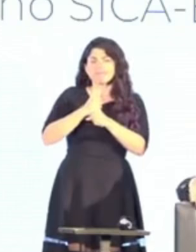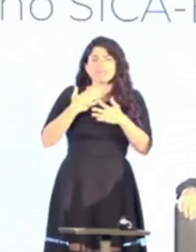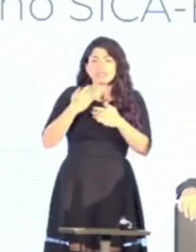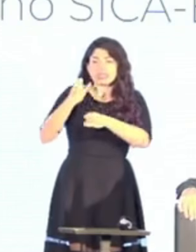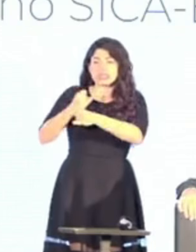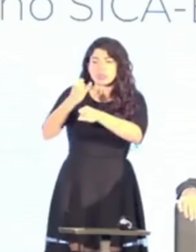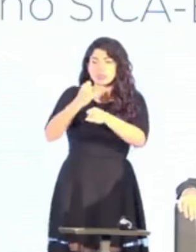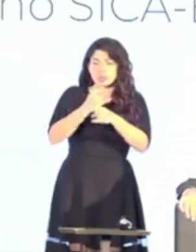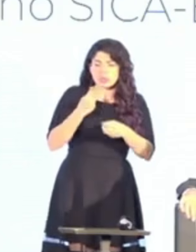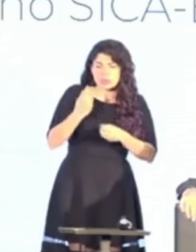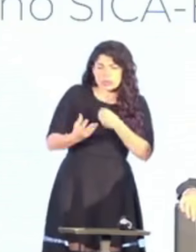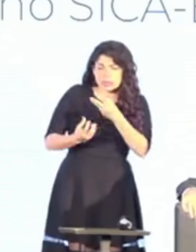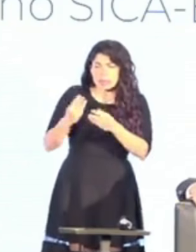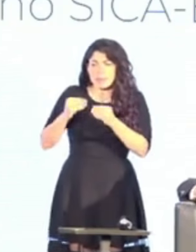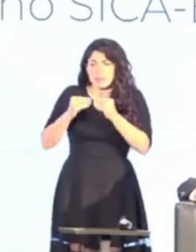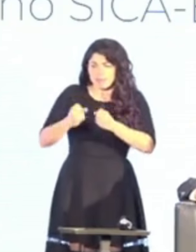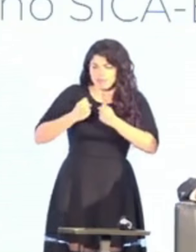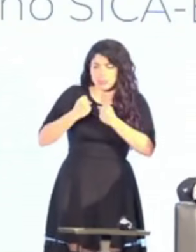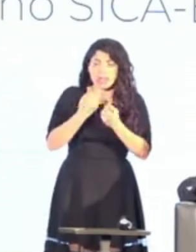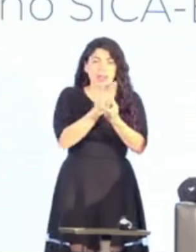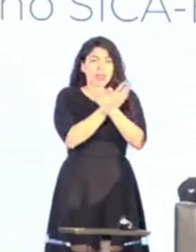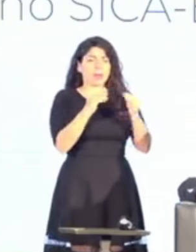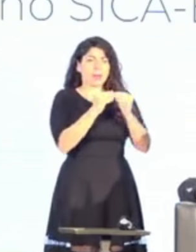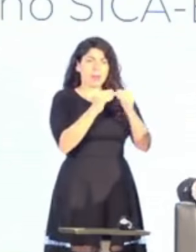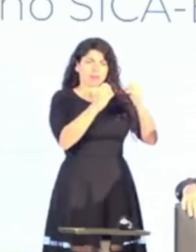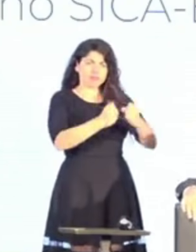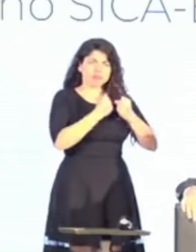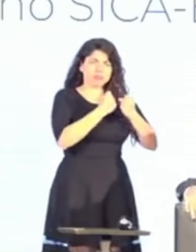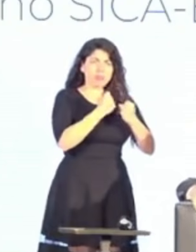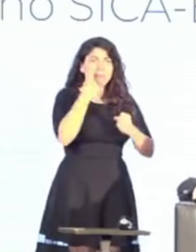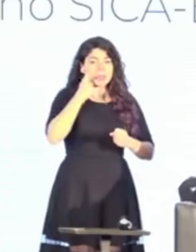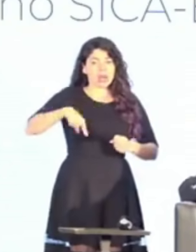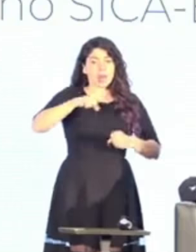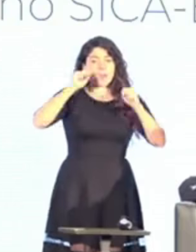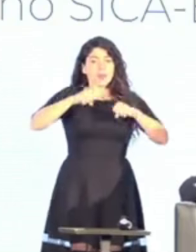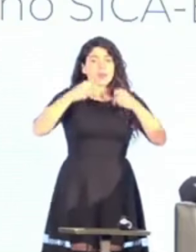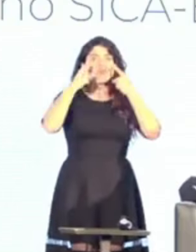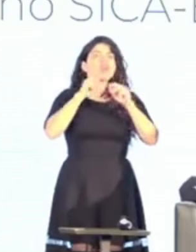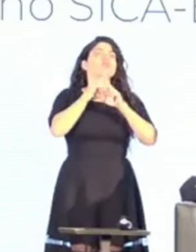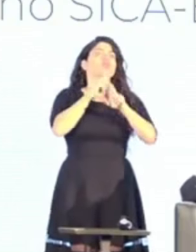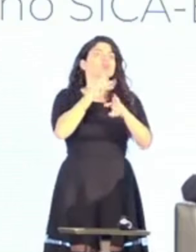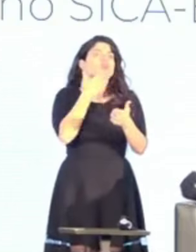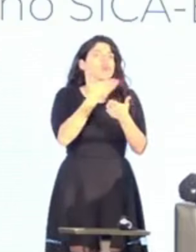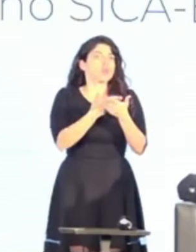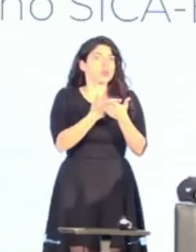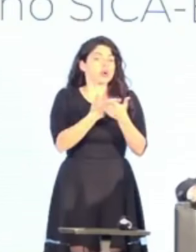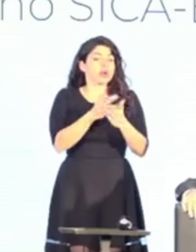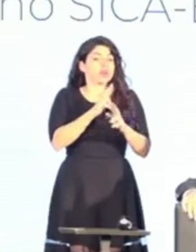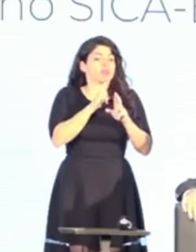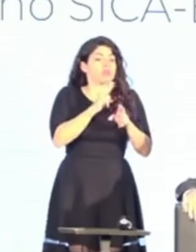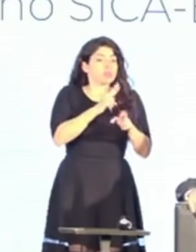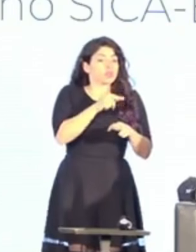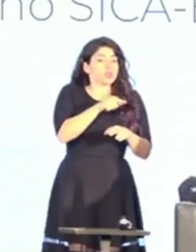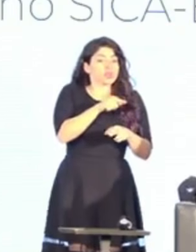sentido de fortalecer las instituciones, fortalecer la democracia, para que podamos tener buenos resultados y podemos esos resultados